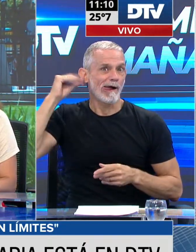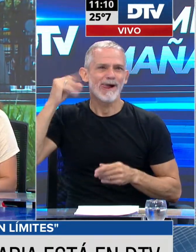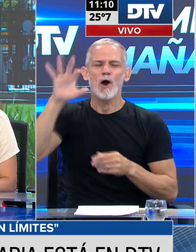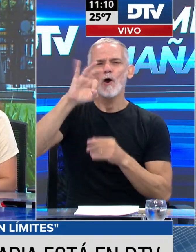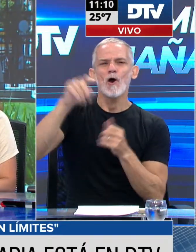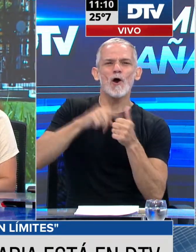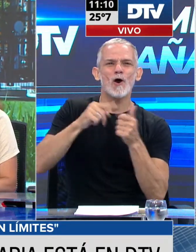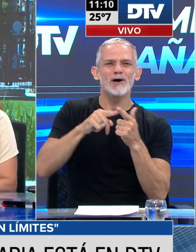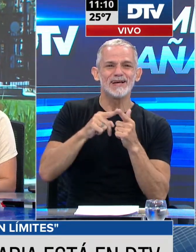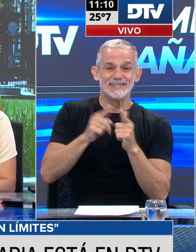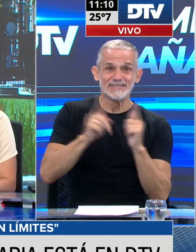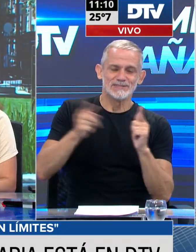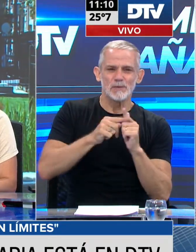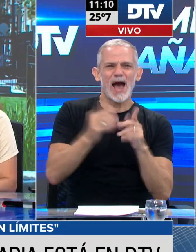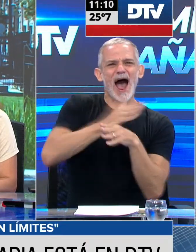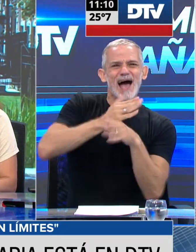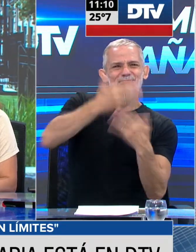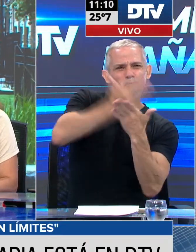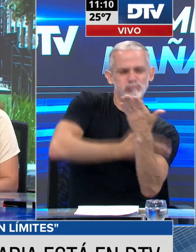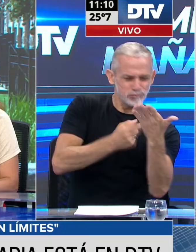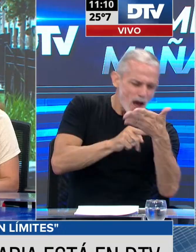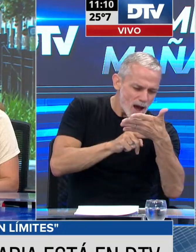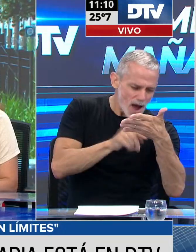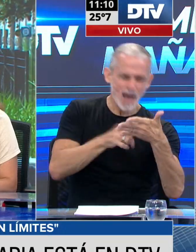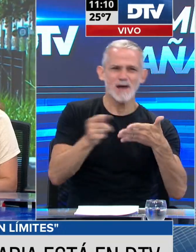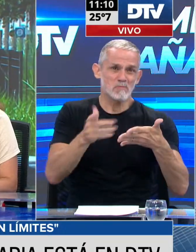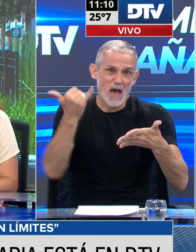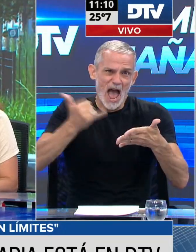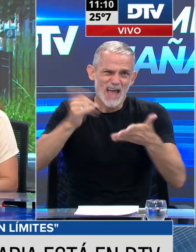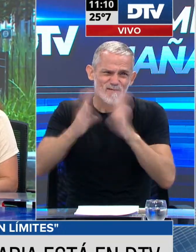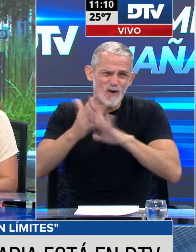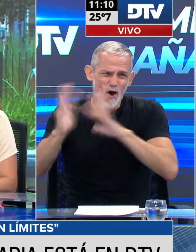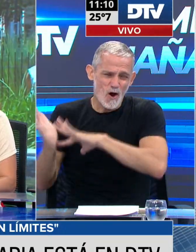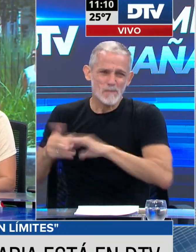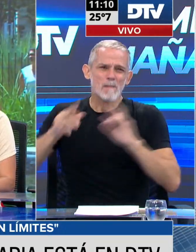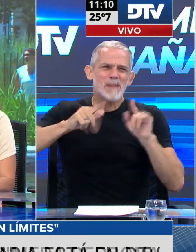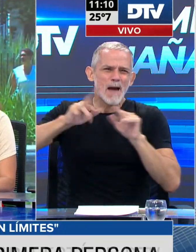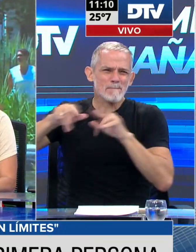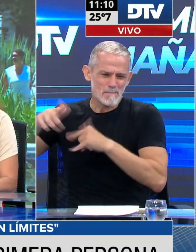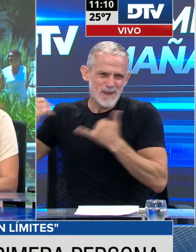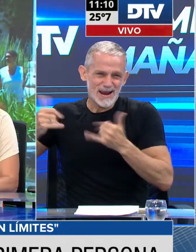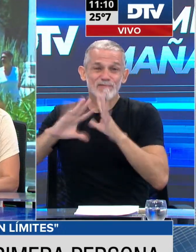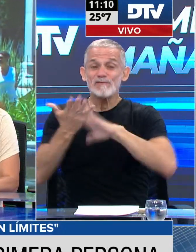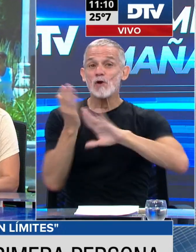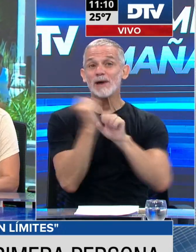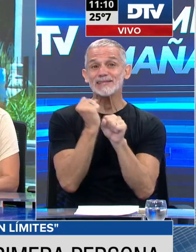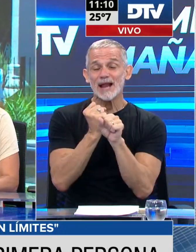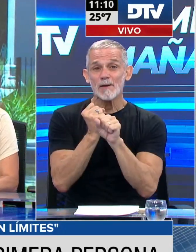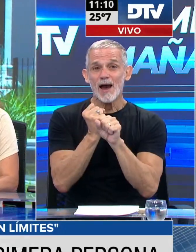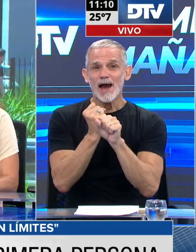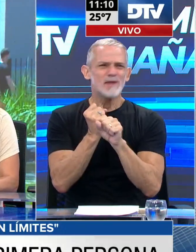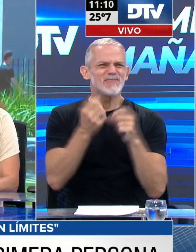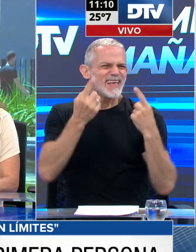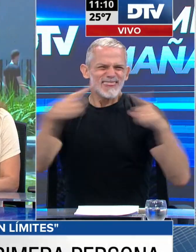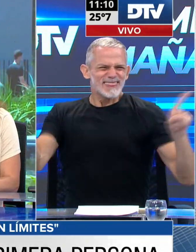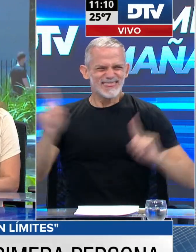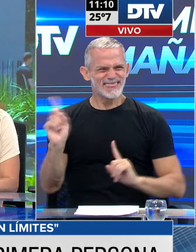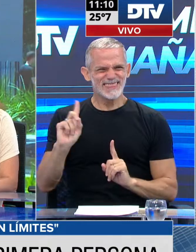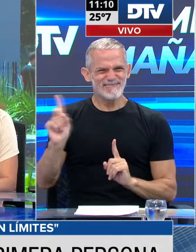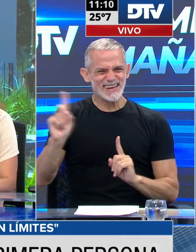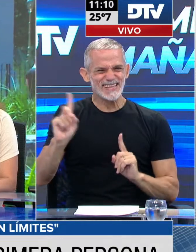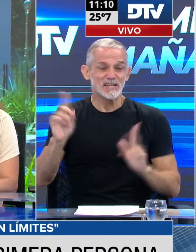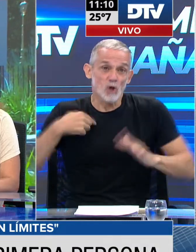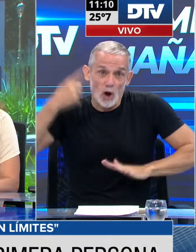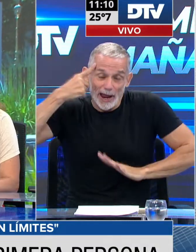cucaracha, o te voy a pasar la rutina antes. O sea, la manera de trabajar yo creo que no va a ser diferente. Y